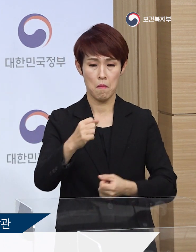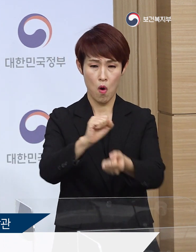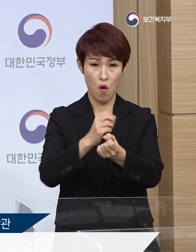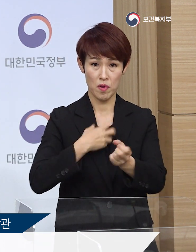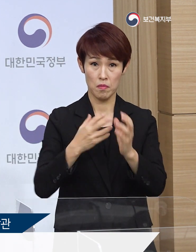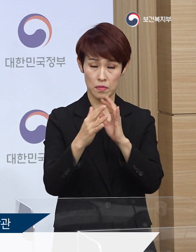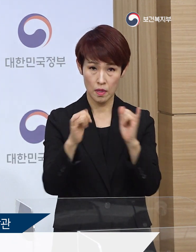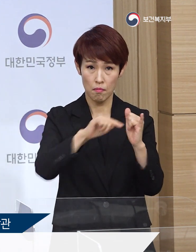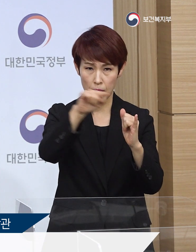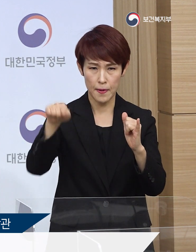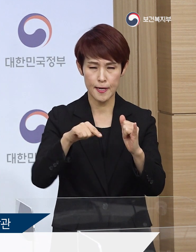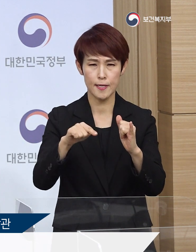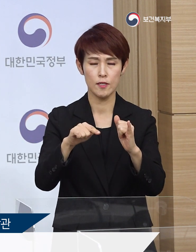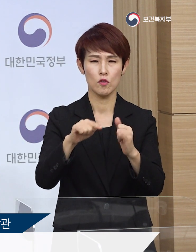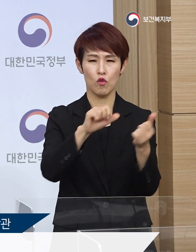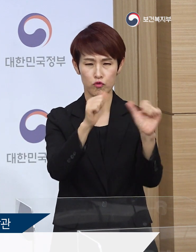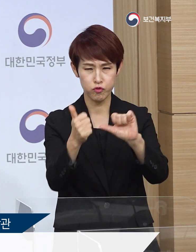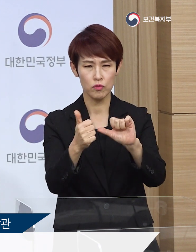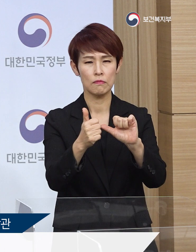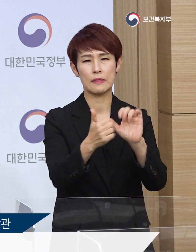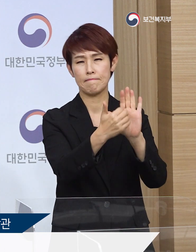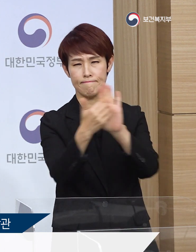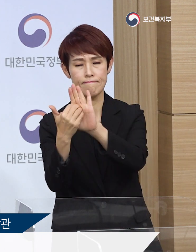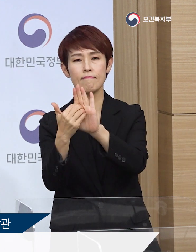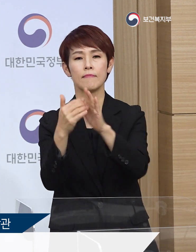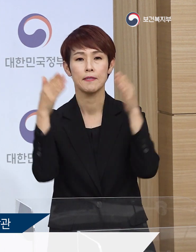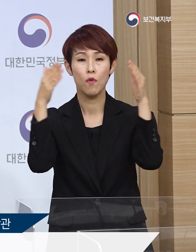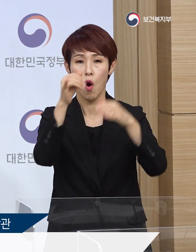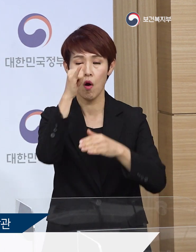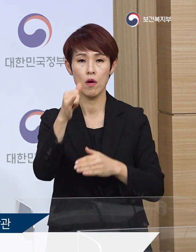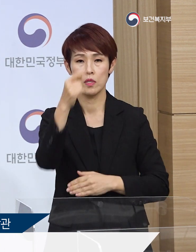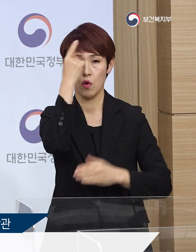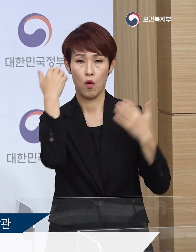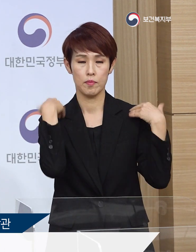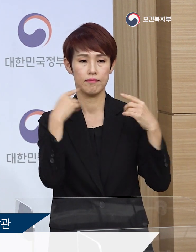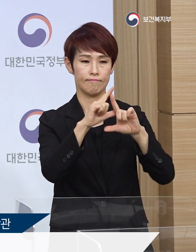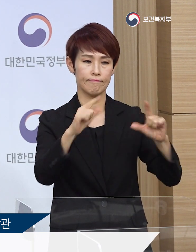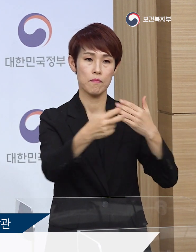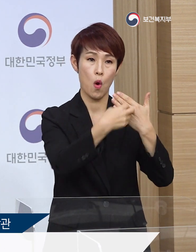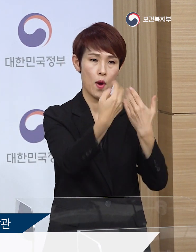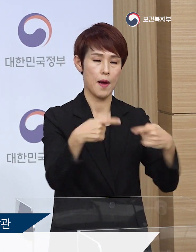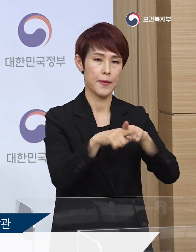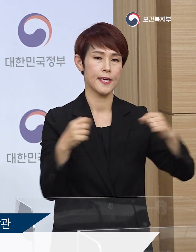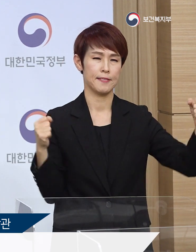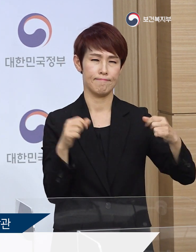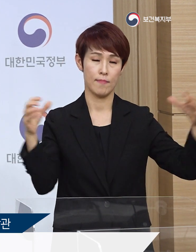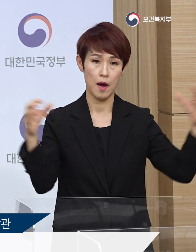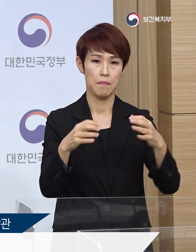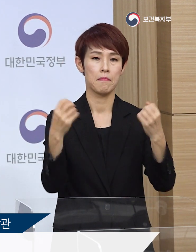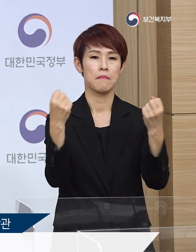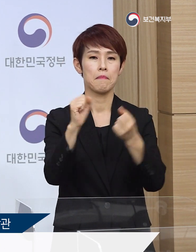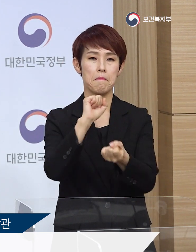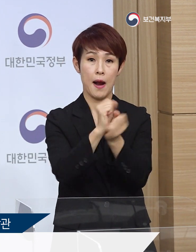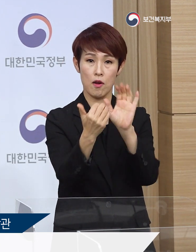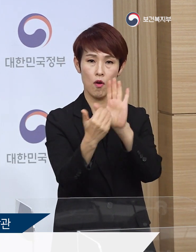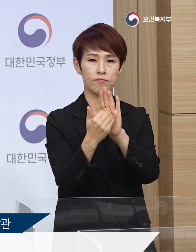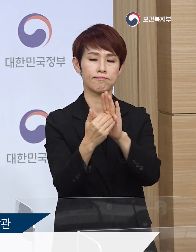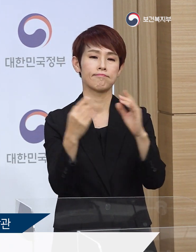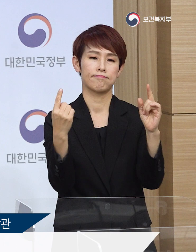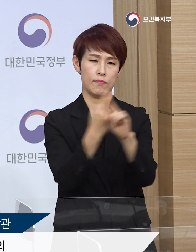사망 방지에 집중하면서 정부와 민간이 협력하는 방역의료 체계 개편이 필요한